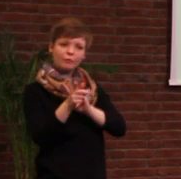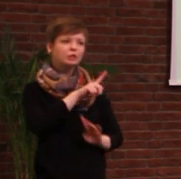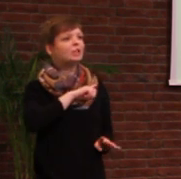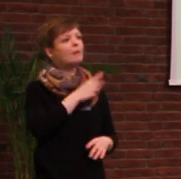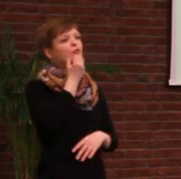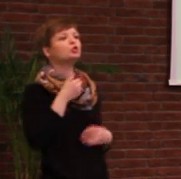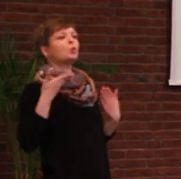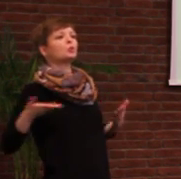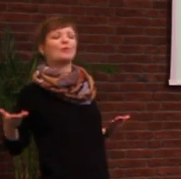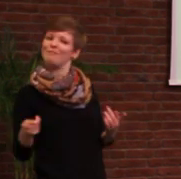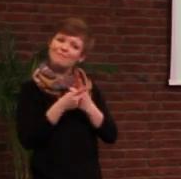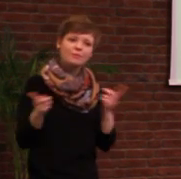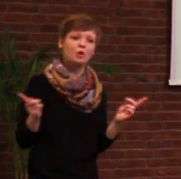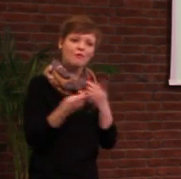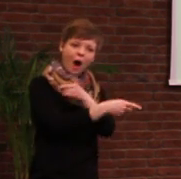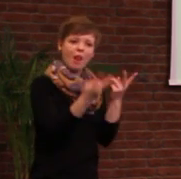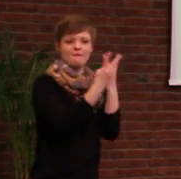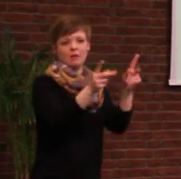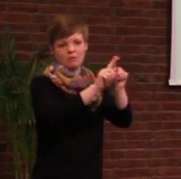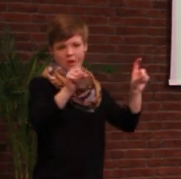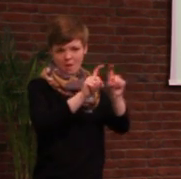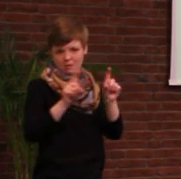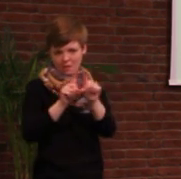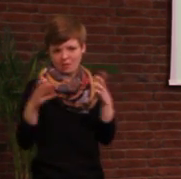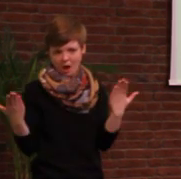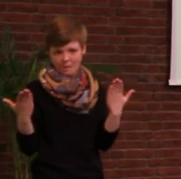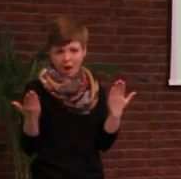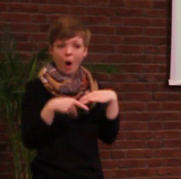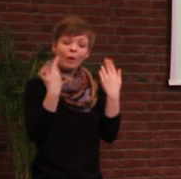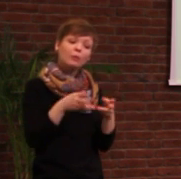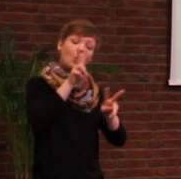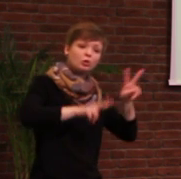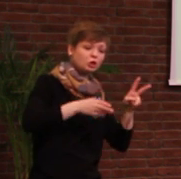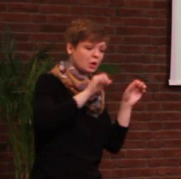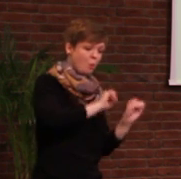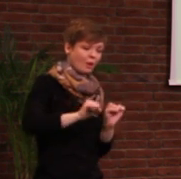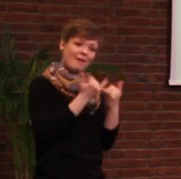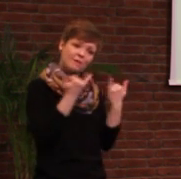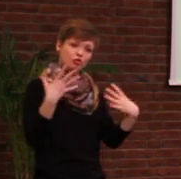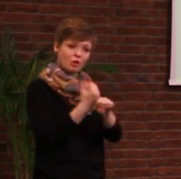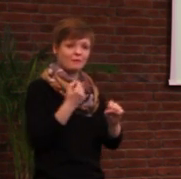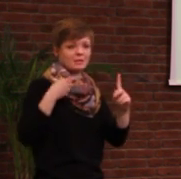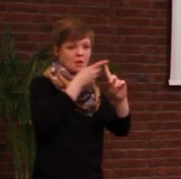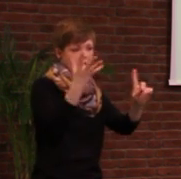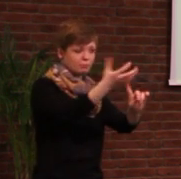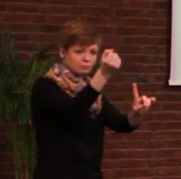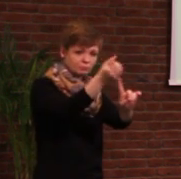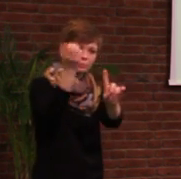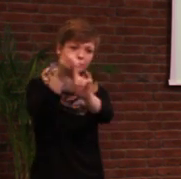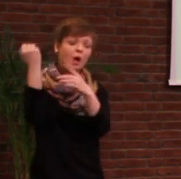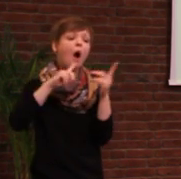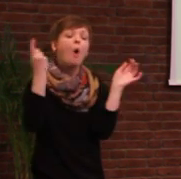es gibt aber andere und aus energiepolitischer Sicht womöglich sogar bessere Wege. Wir können uns auch eine Vergabe an